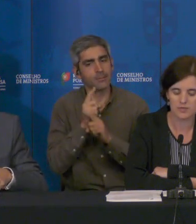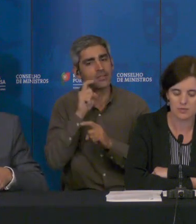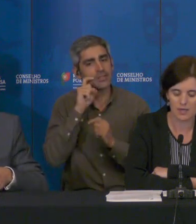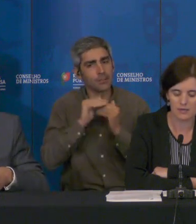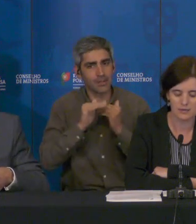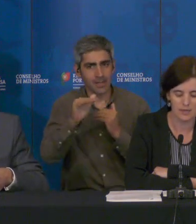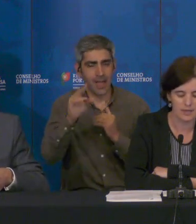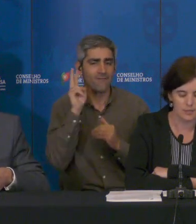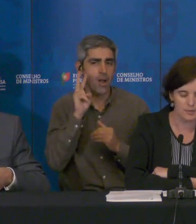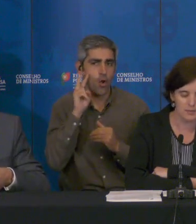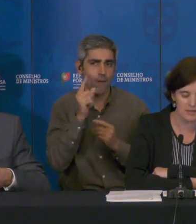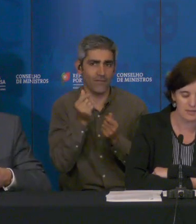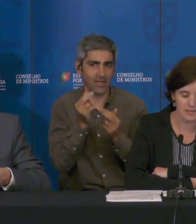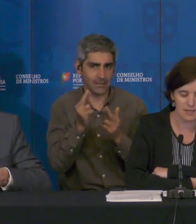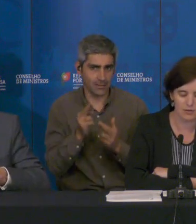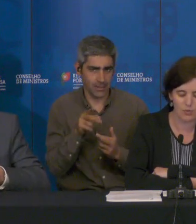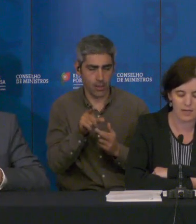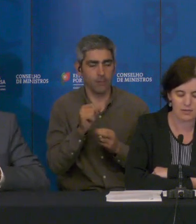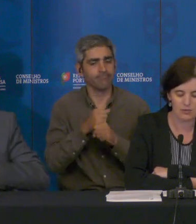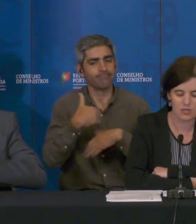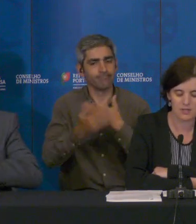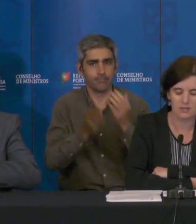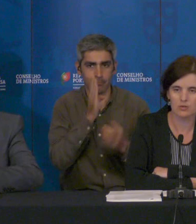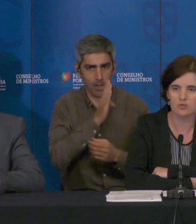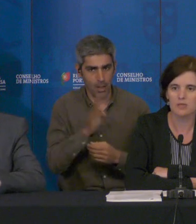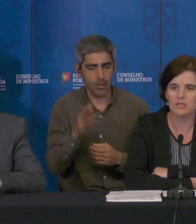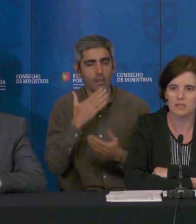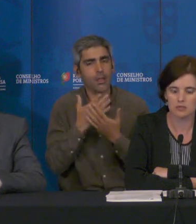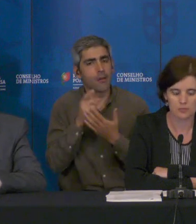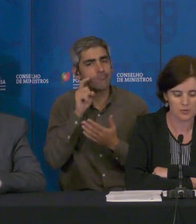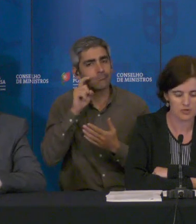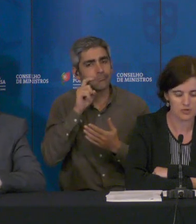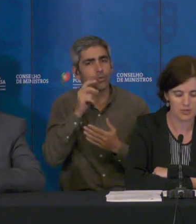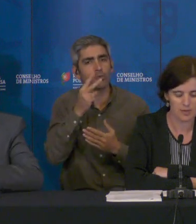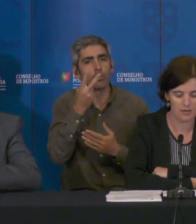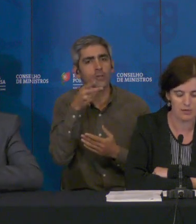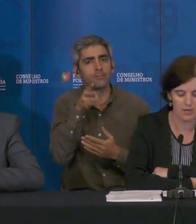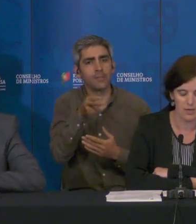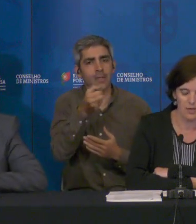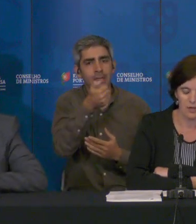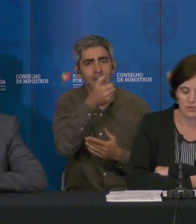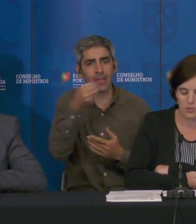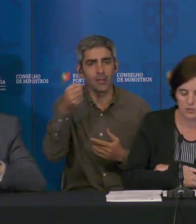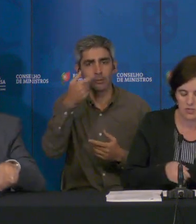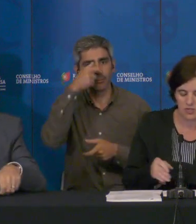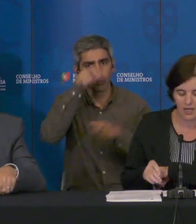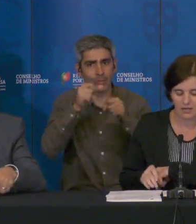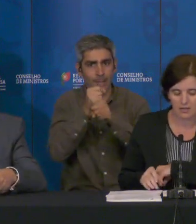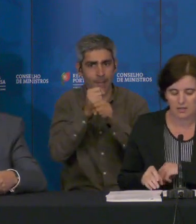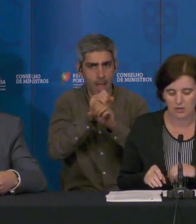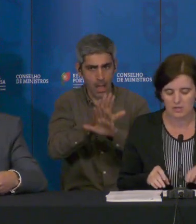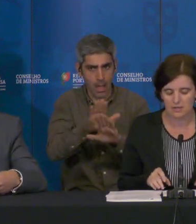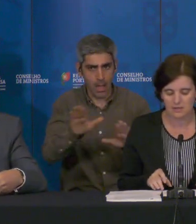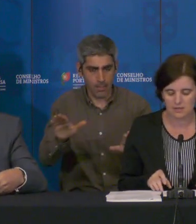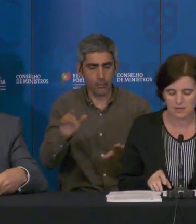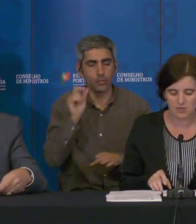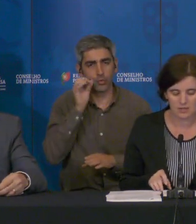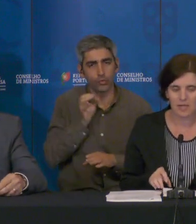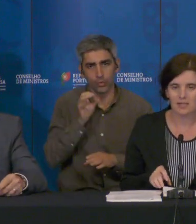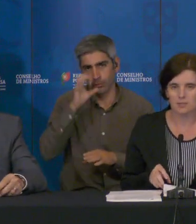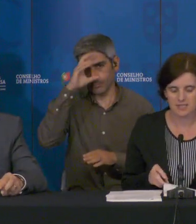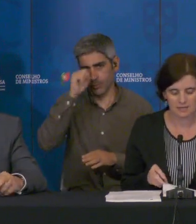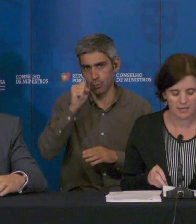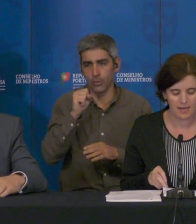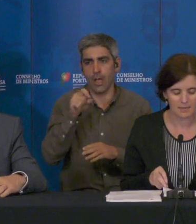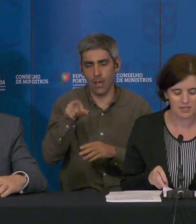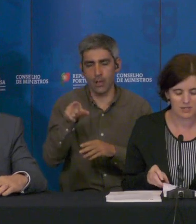e operacional e permitindo a salvaguarda dos cerca de 2.500 postos de trabalho. O Sr. Ministro de Estado da Economia e da Transição